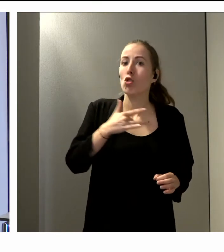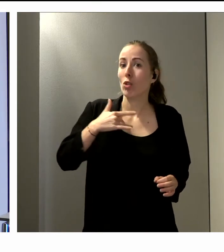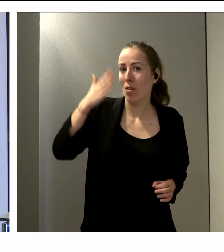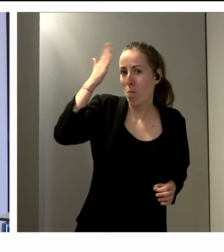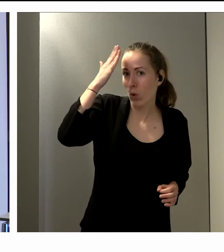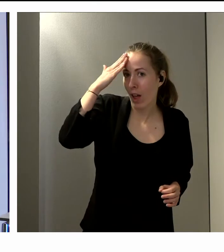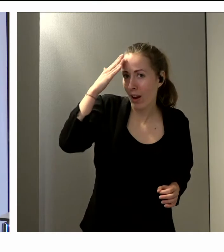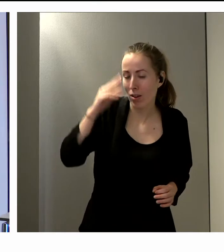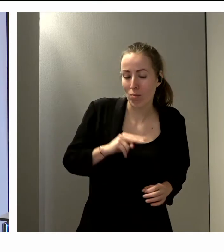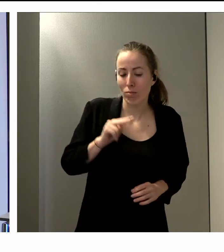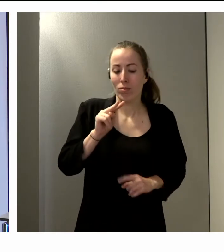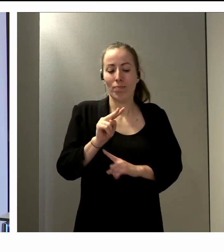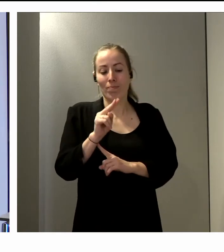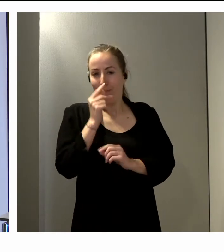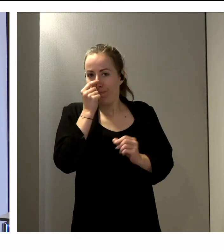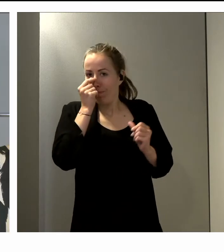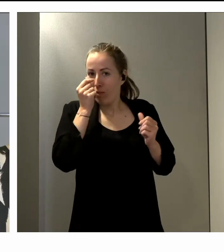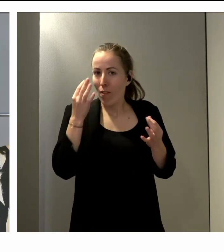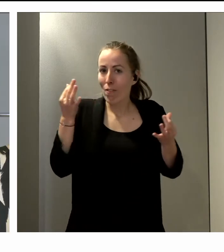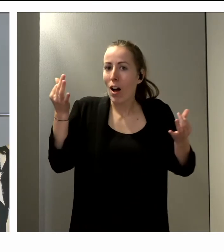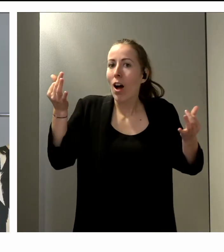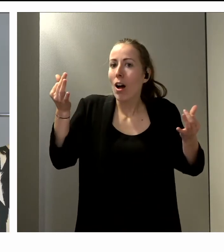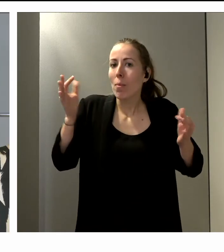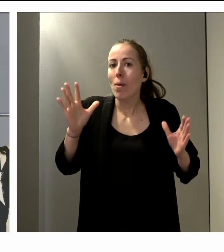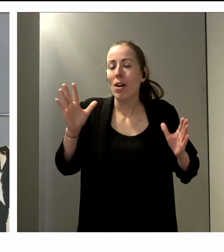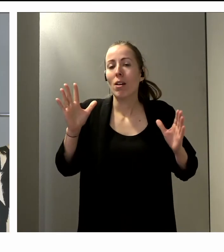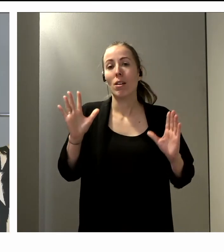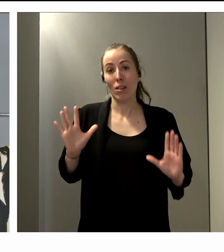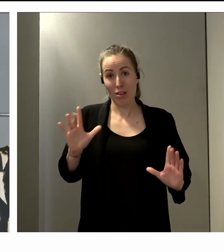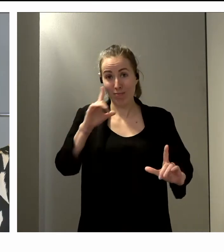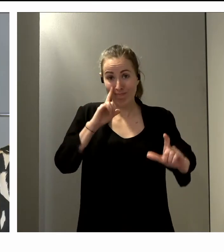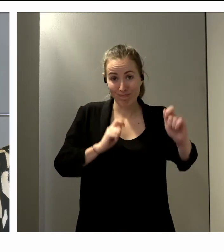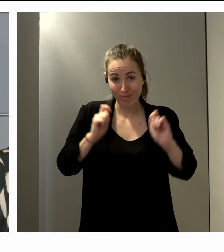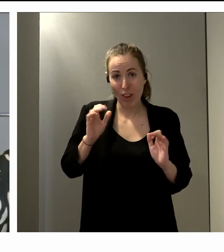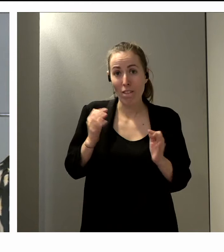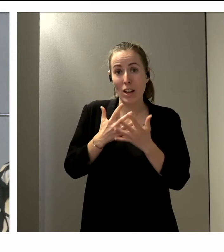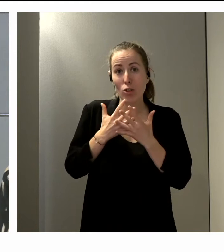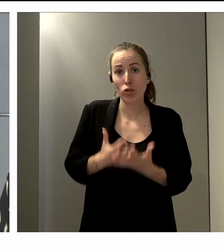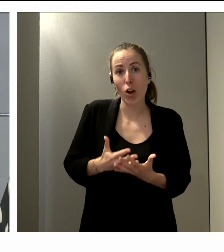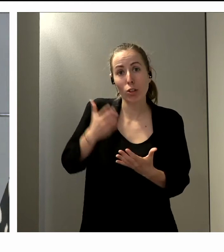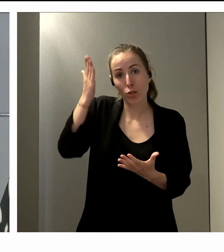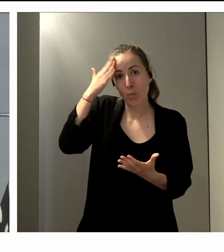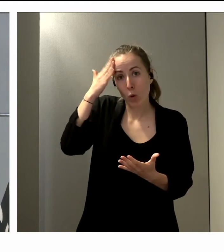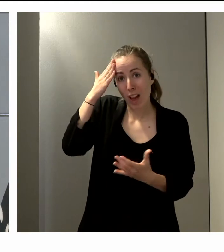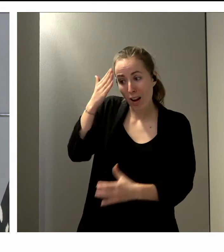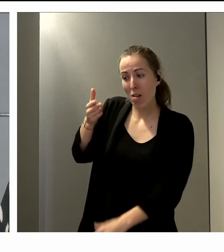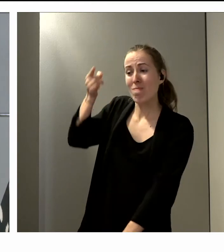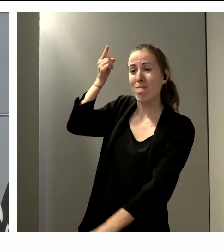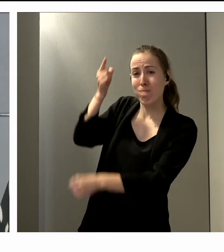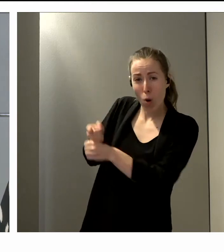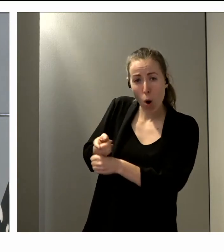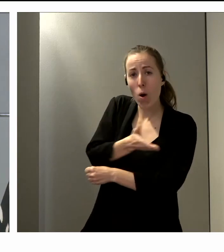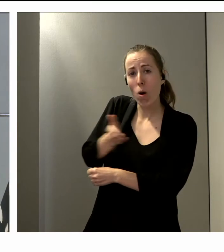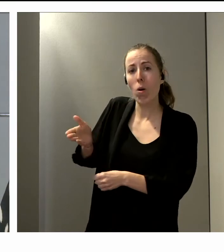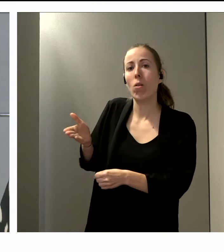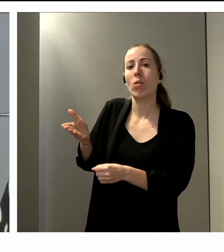mentale notamment, c'est la charge mentale qu'on impose aux personnes en situation de handicap en général, et